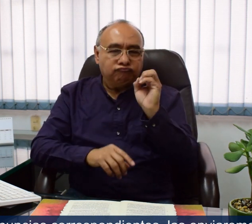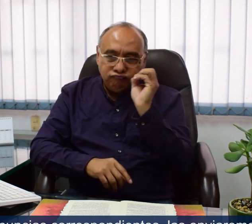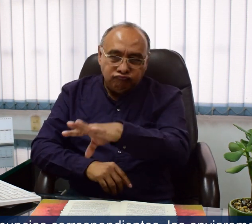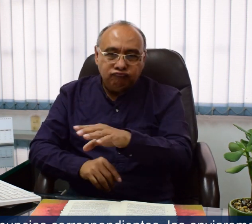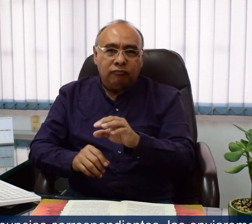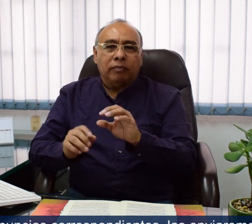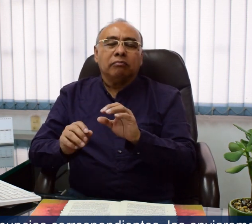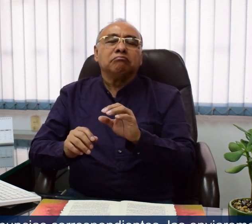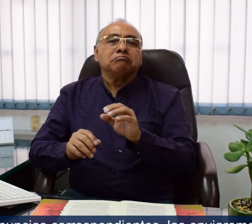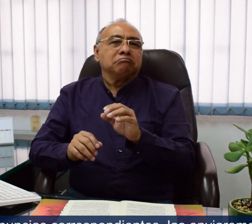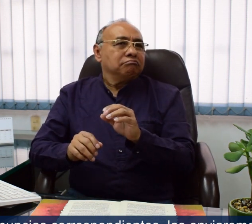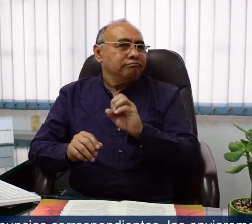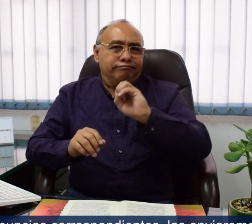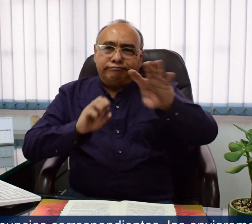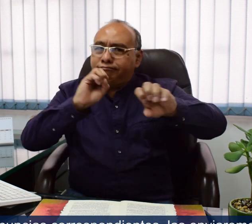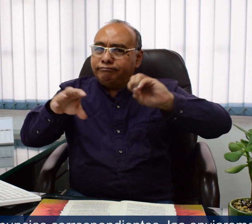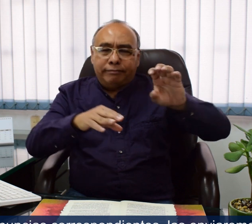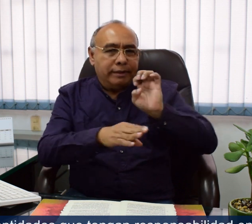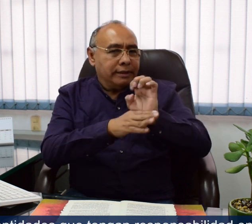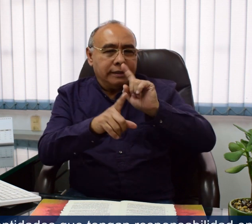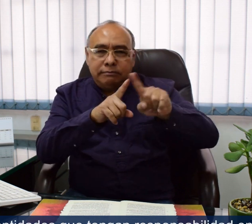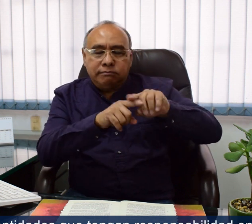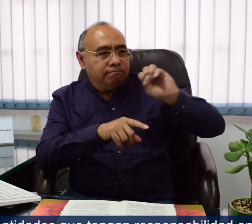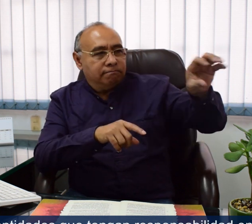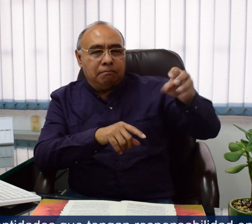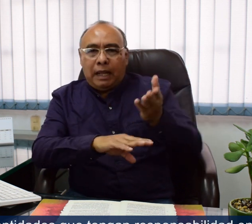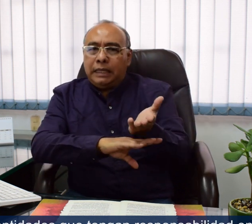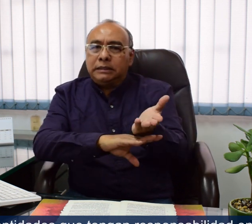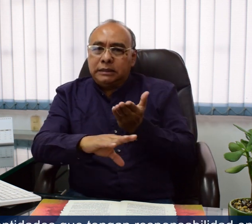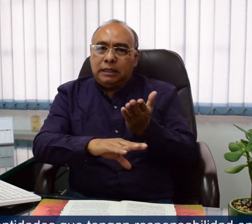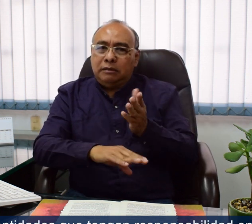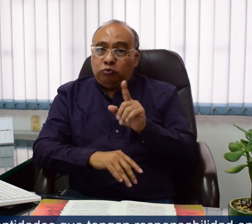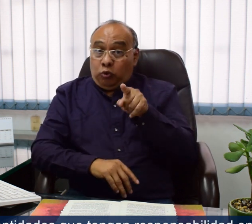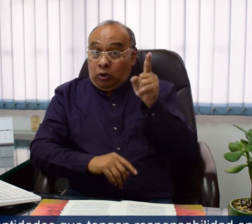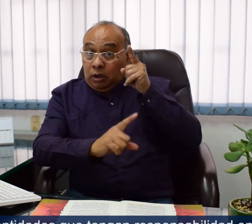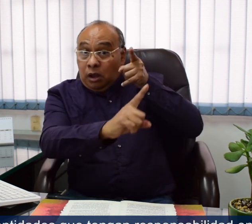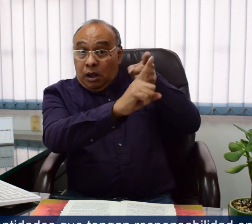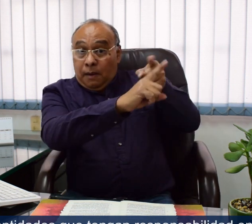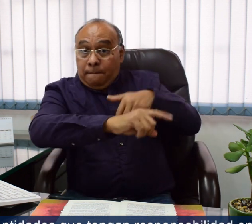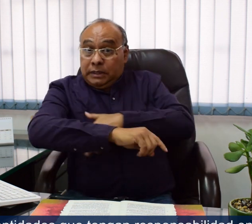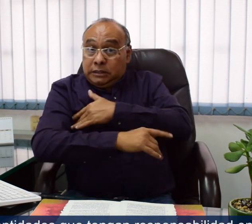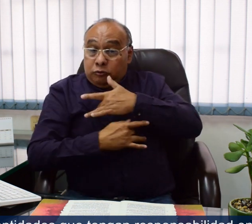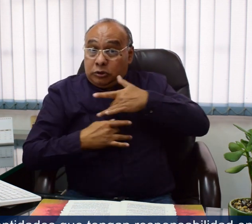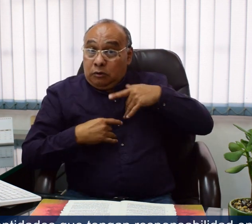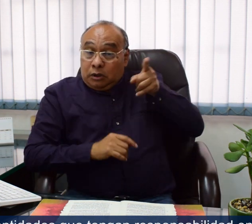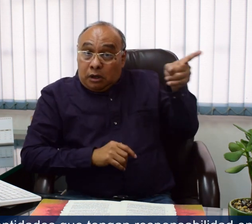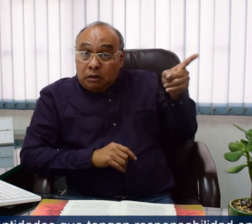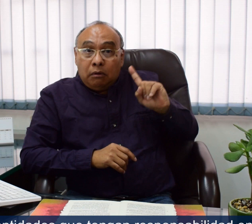Procuraduría General de la Nación. Y a todas las entidades que tengan responsabilidad en este momento. No solo es el